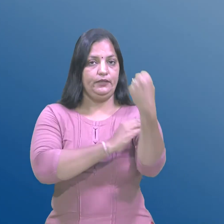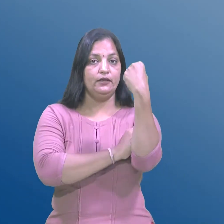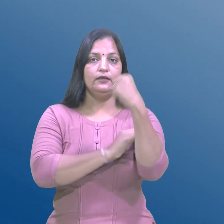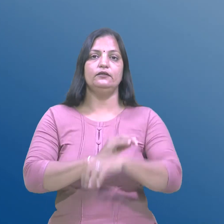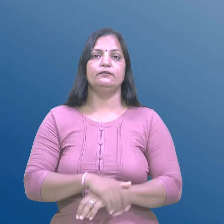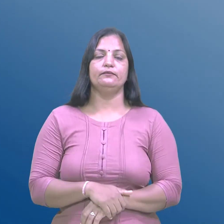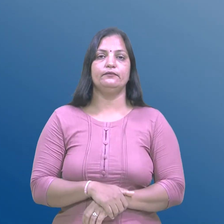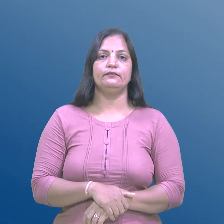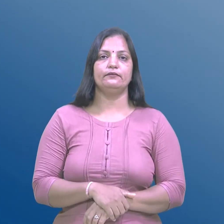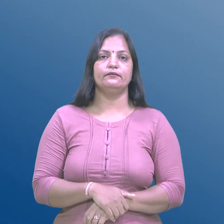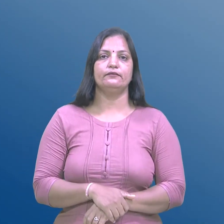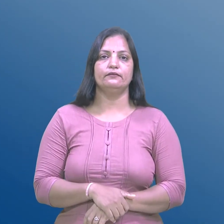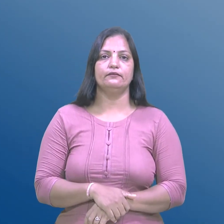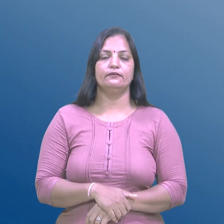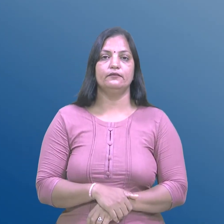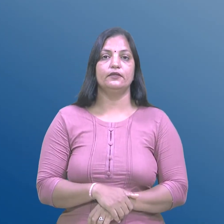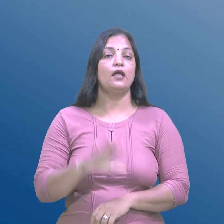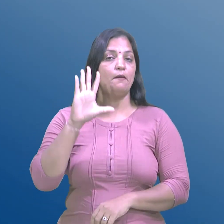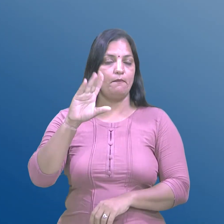ફરી લઈ લઈએ. પાંચમાનું પહેલું,